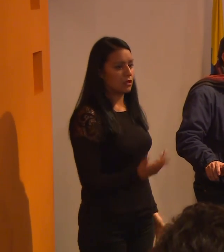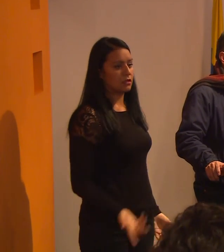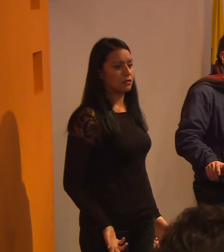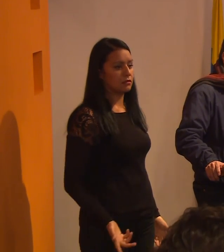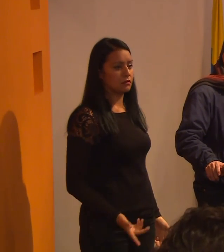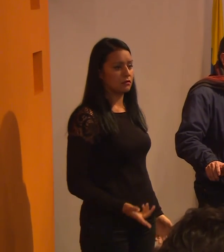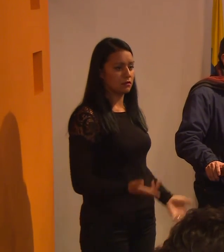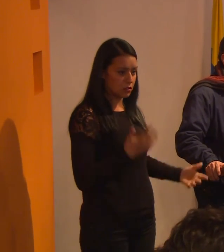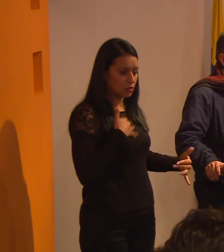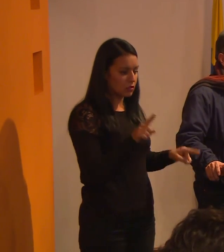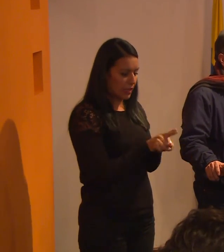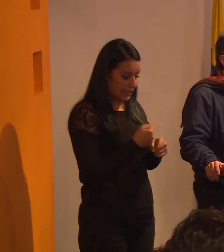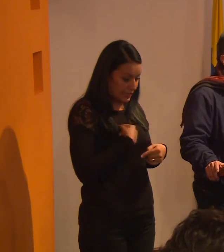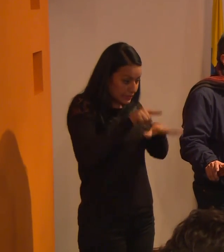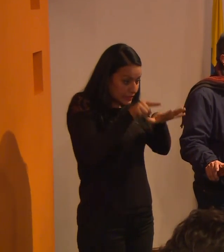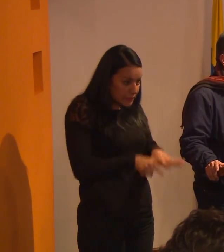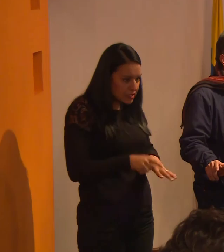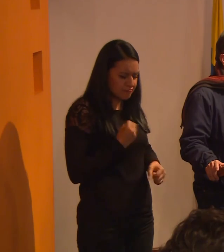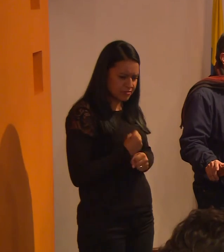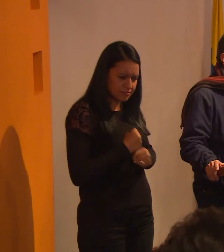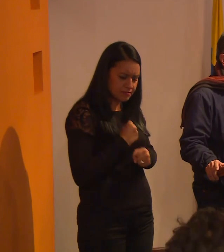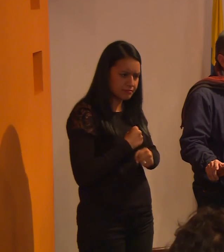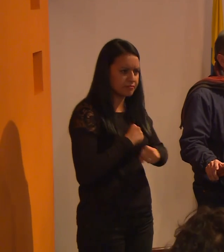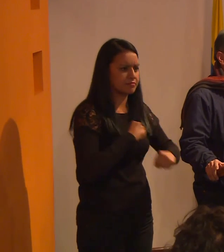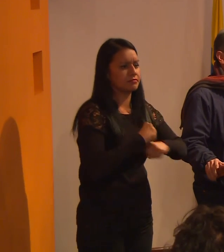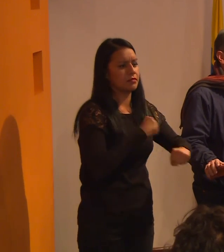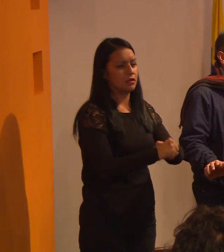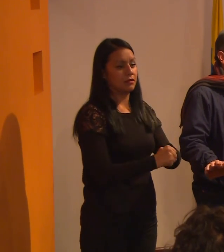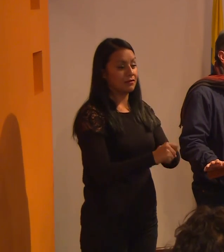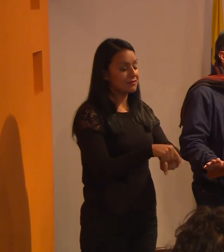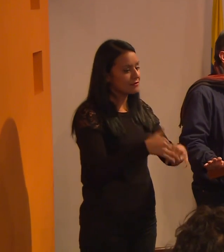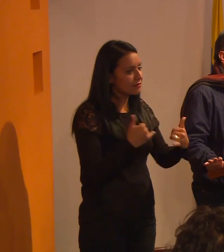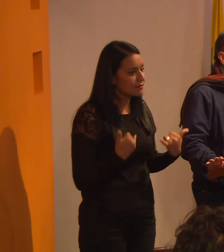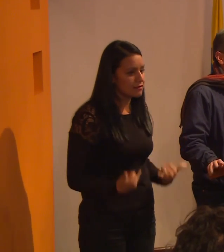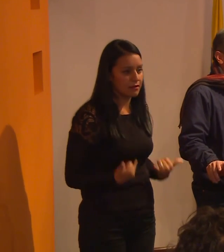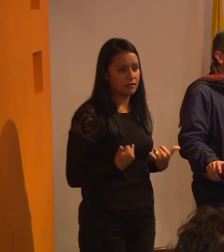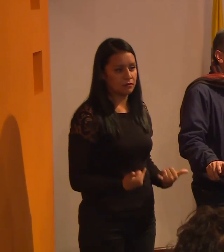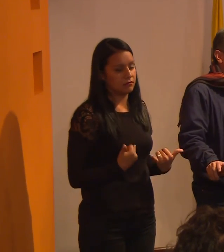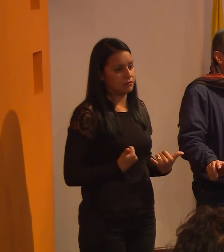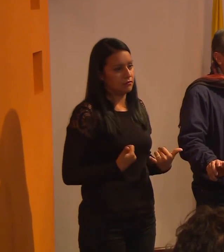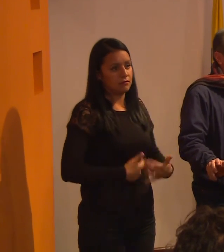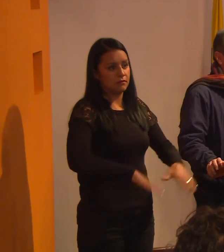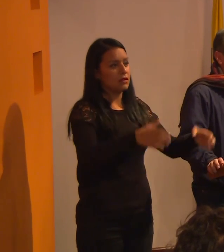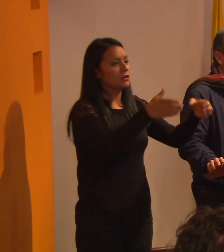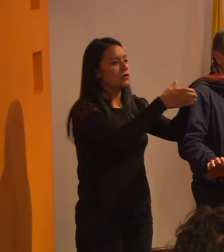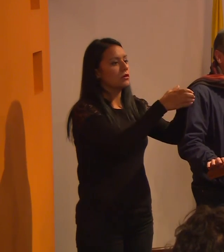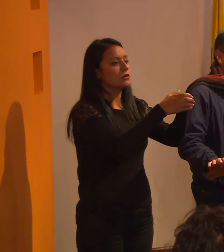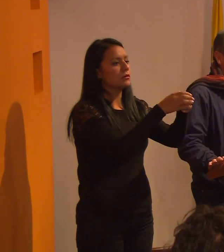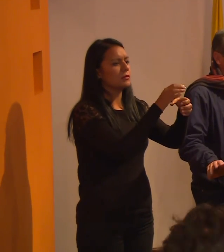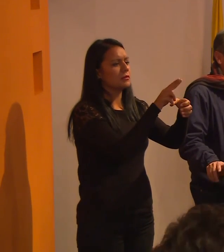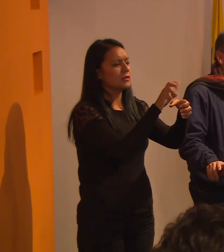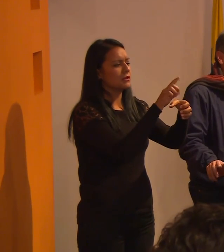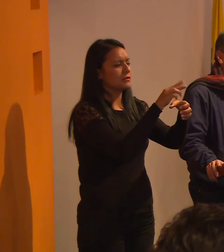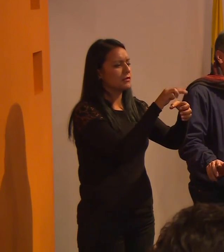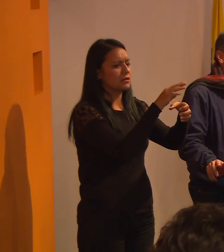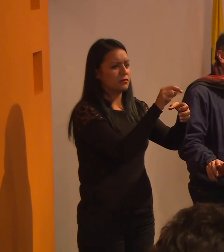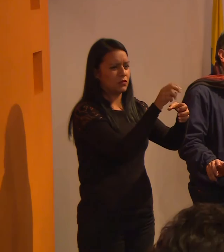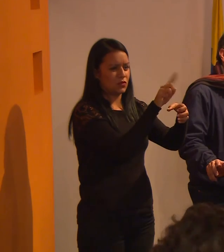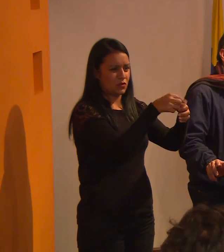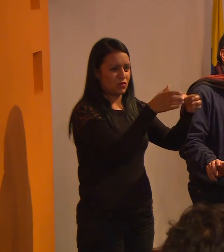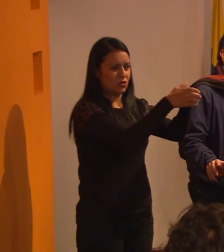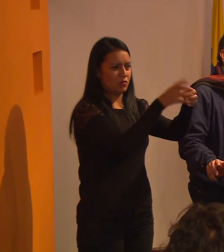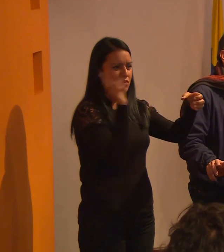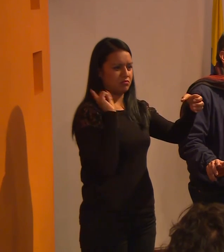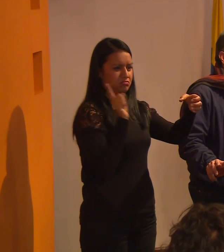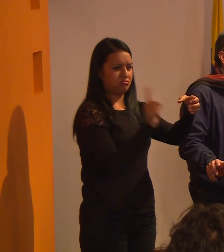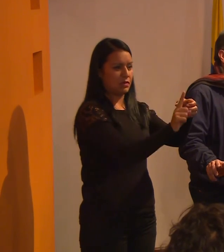y pongámonos este semestre en esa tarea. En eso, desde ya, cuente con el grupo Evaluándonos, que venimos trabajando hace